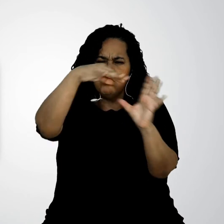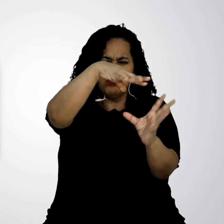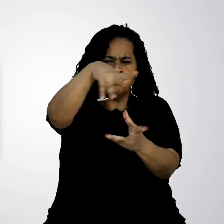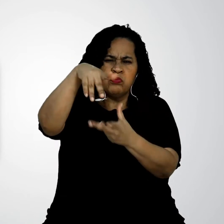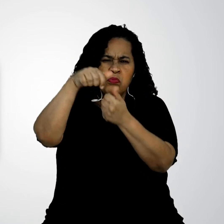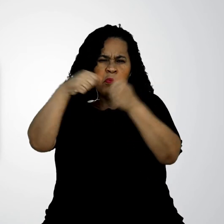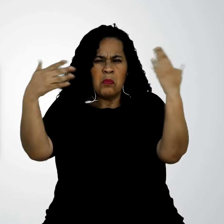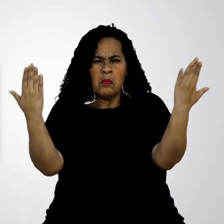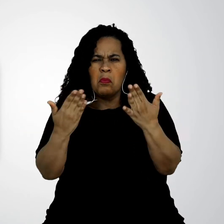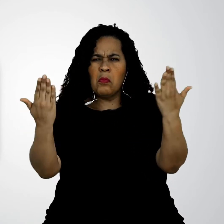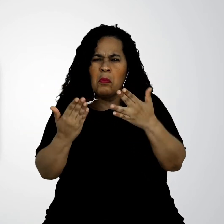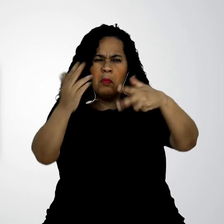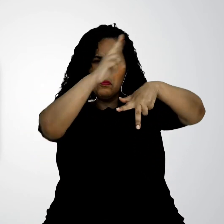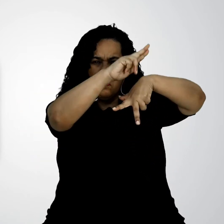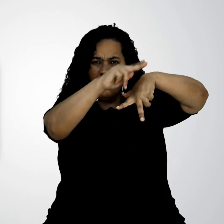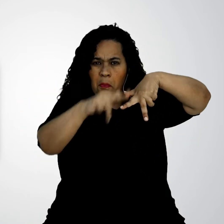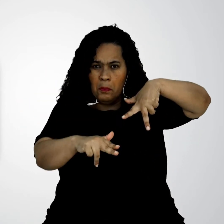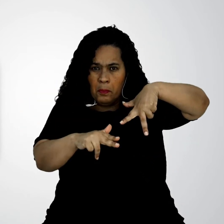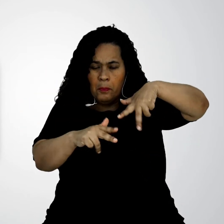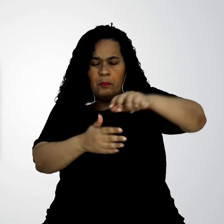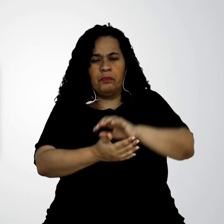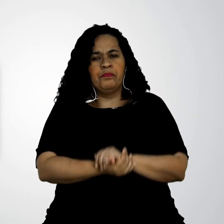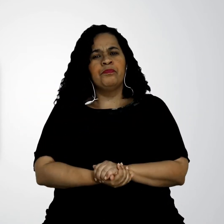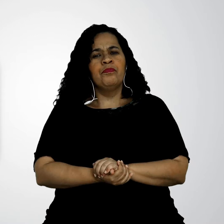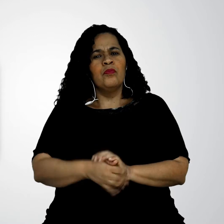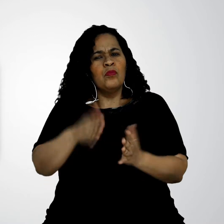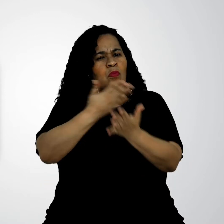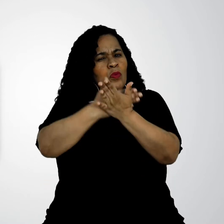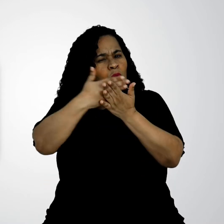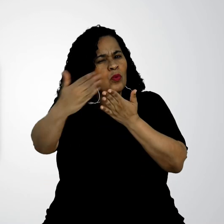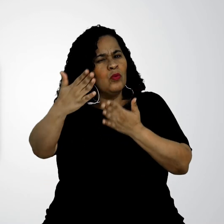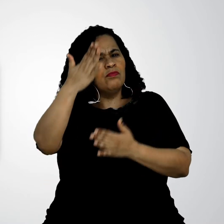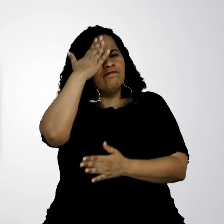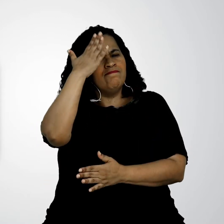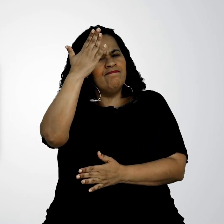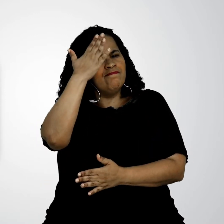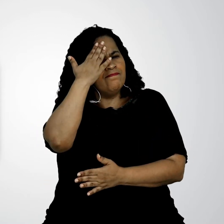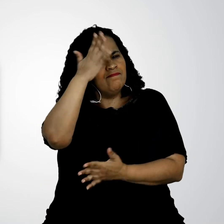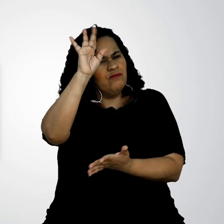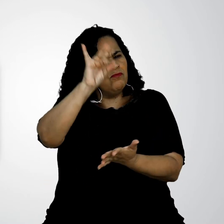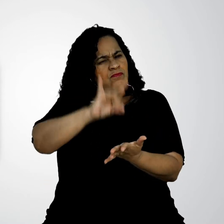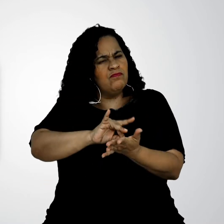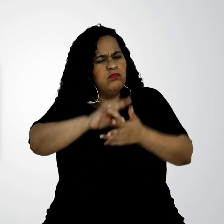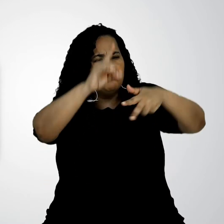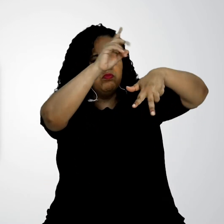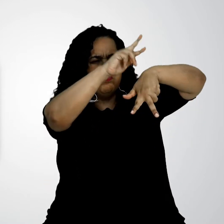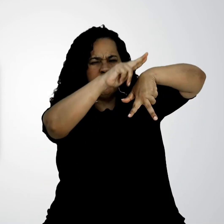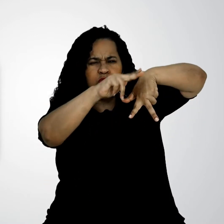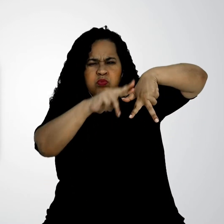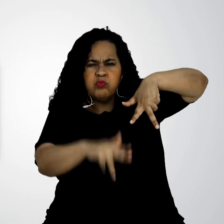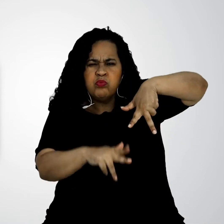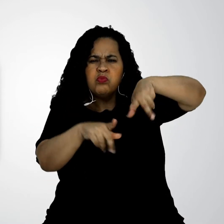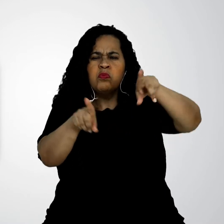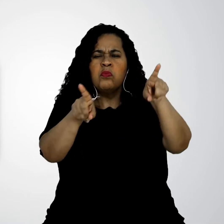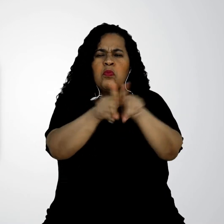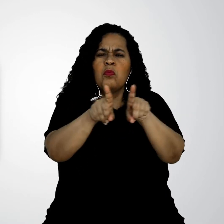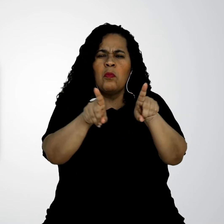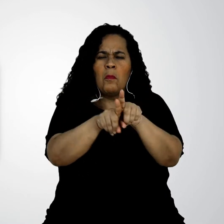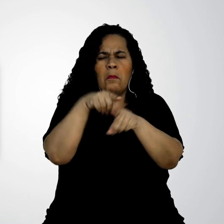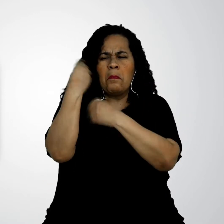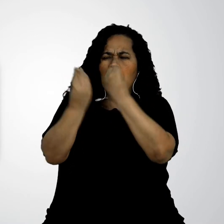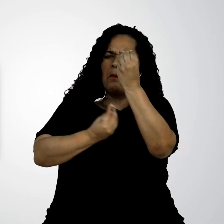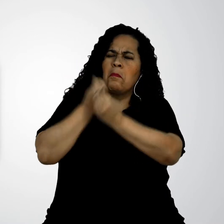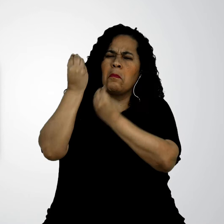debate contemporâneo. Para a gente entender um pouquinho sobre o que é a ideologia de gênero, sobre como ela